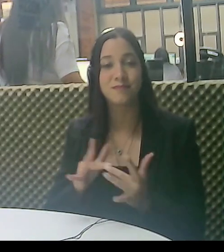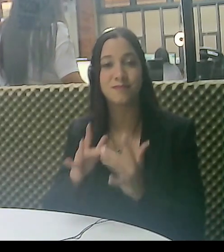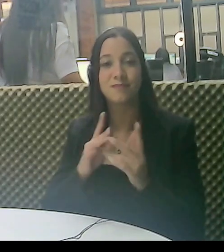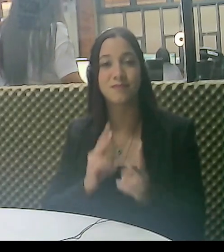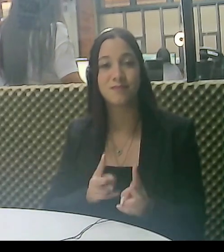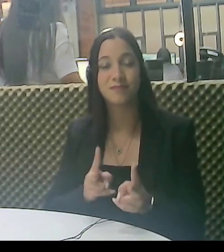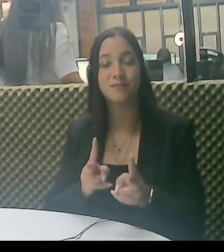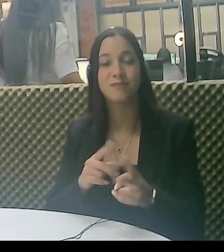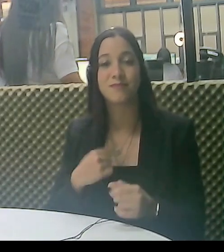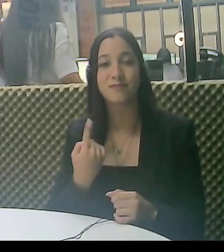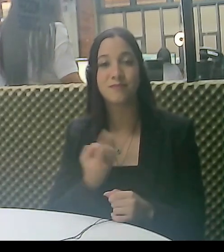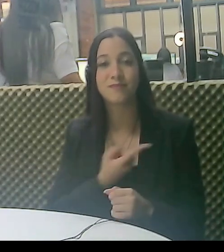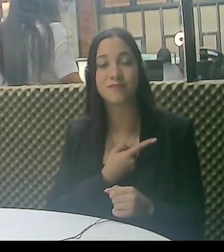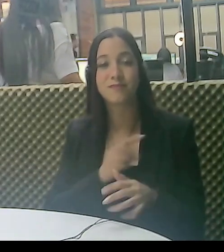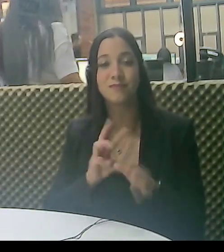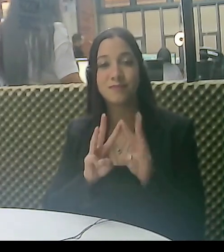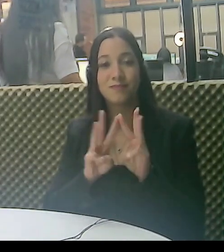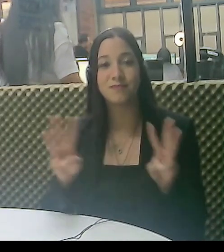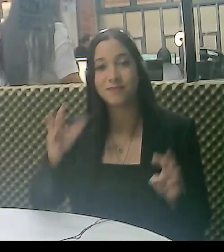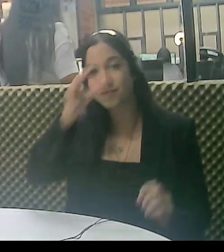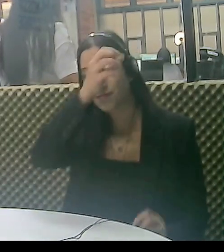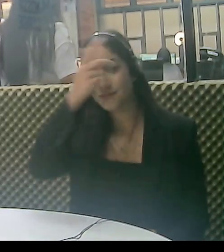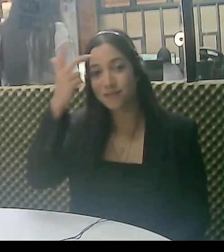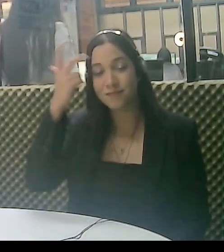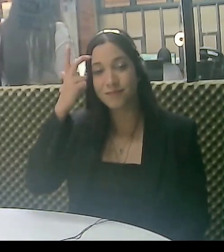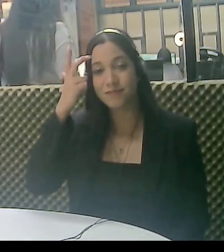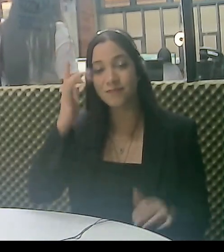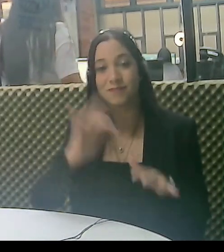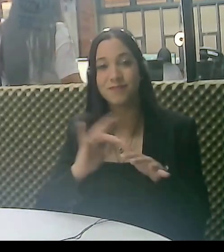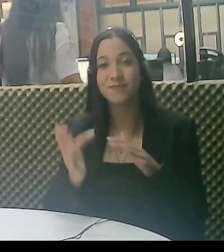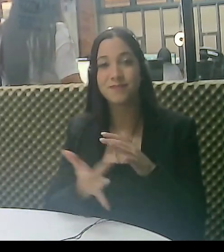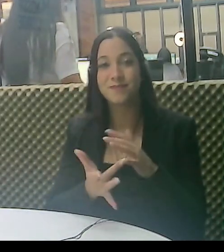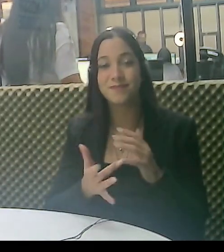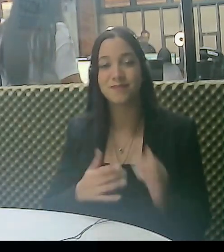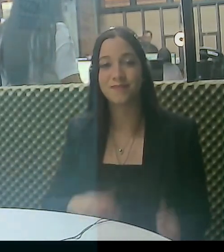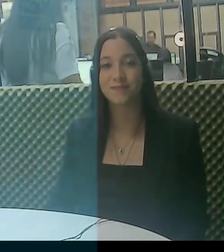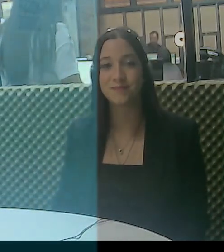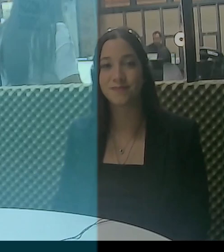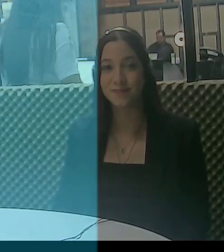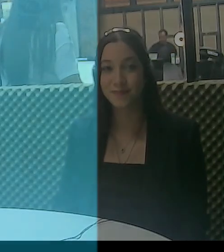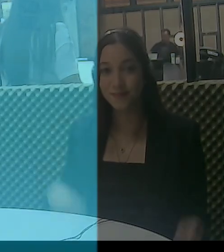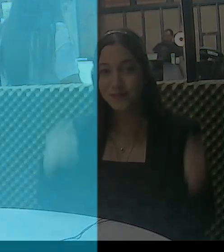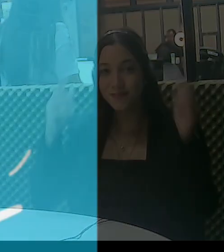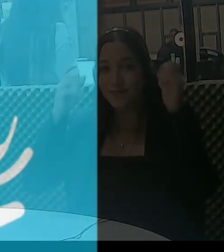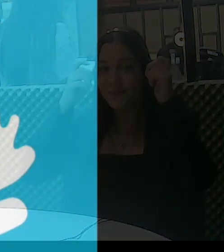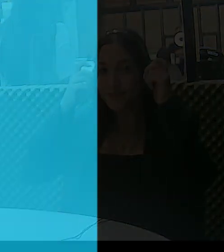Continue conosco no portal da Prefeitura e nas redes sociais.